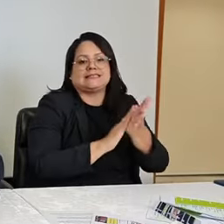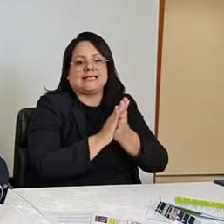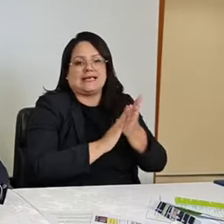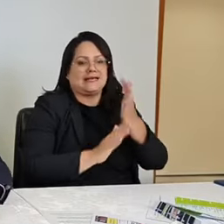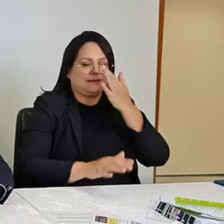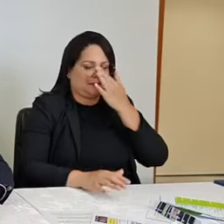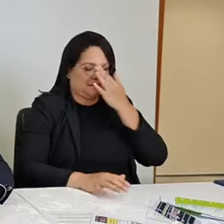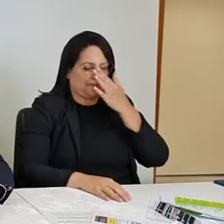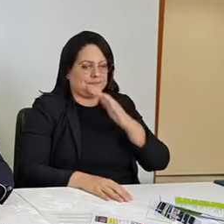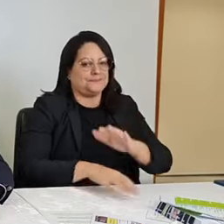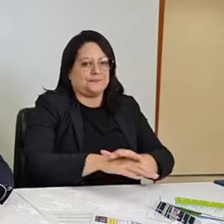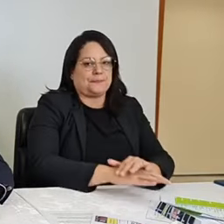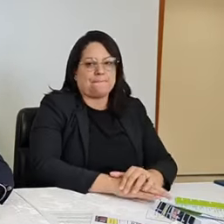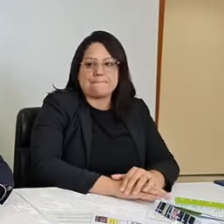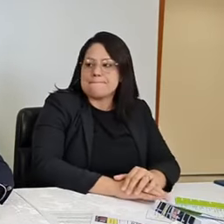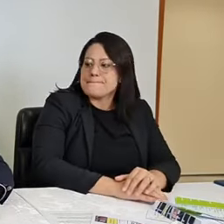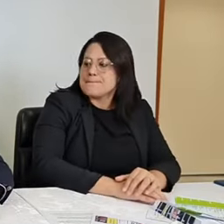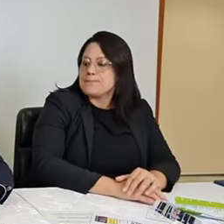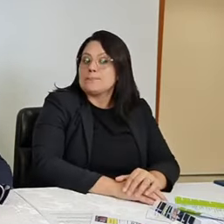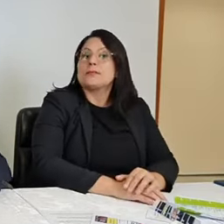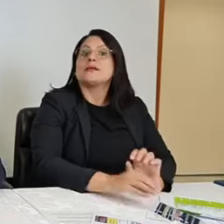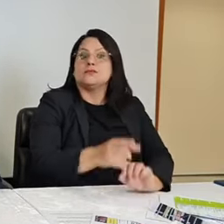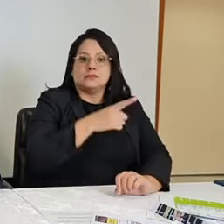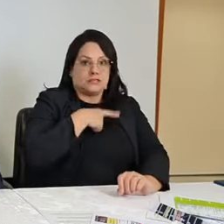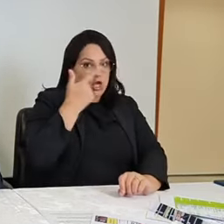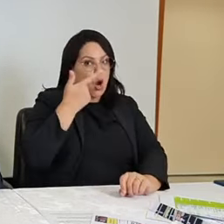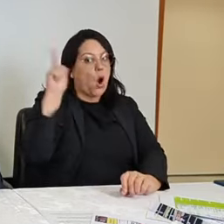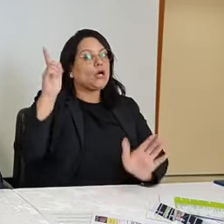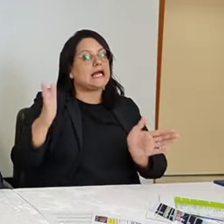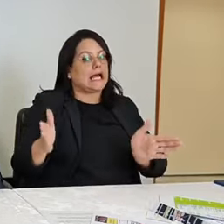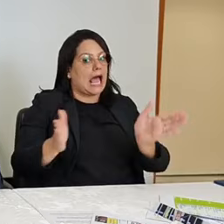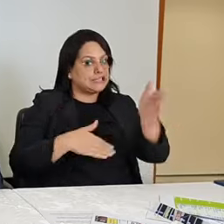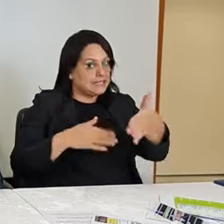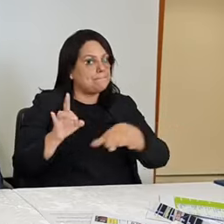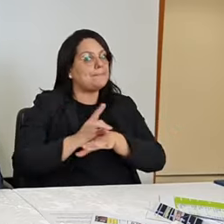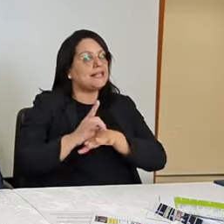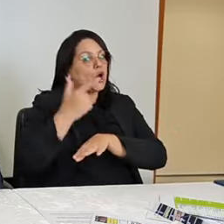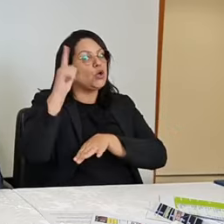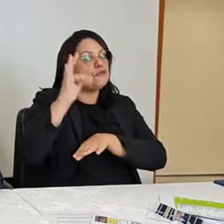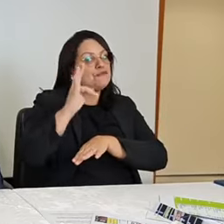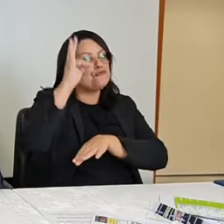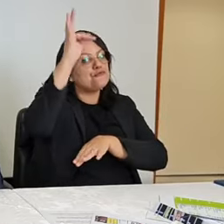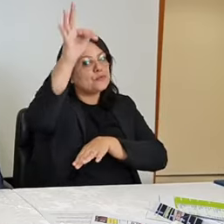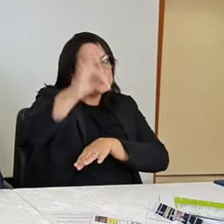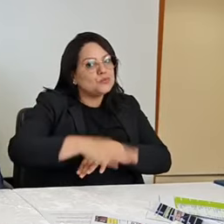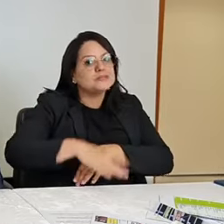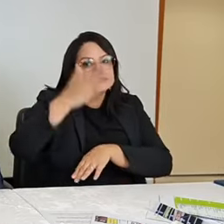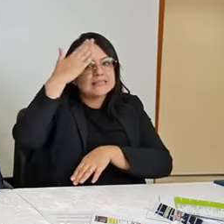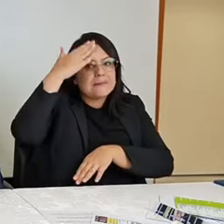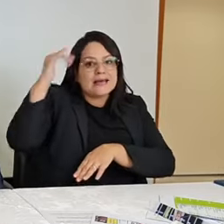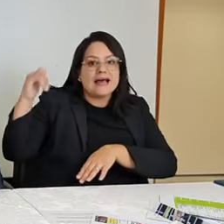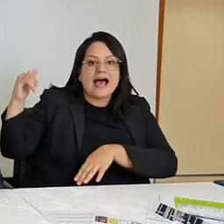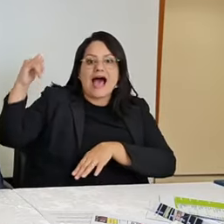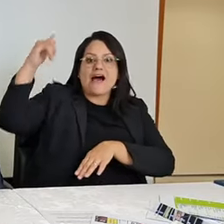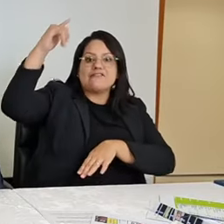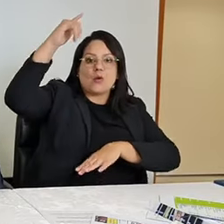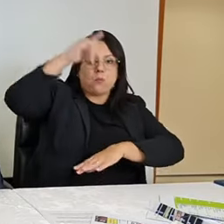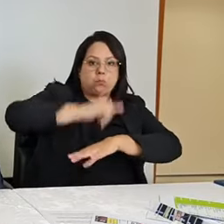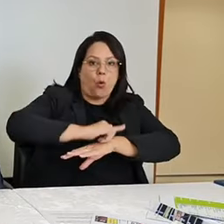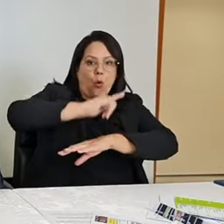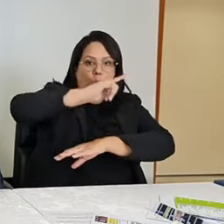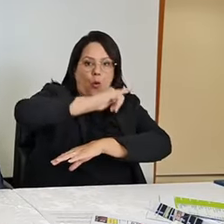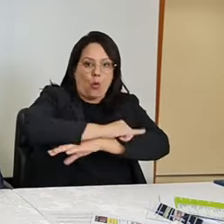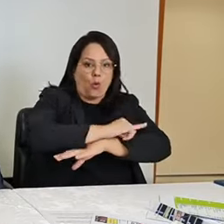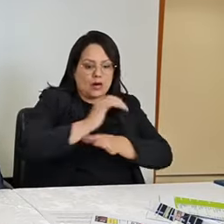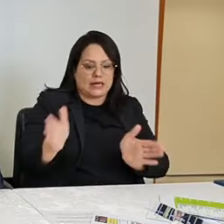Cid, outra pergunta aí? Mas aí, presidente, tem outra caixa preta que a gente vai deixar para o futuro, que é quando tem aquele acidente de avião, a caixa preta é um registro